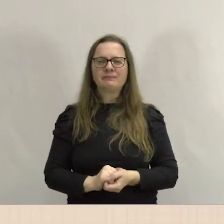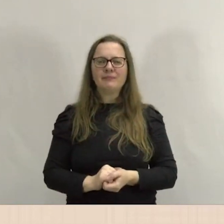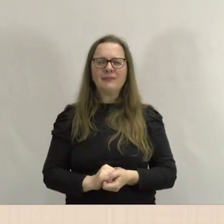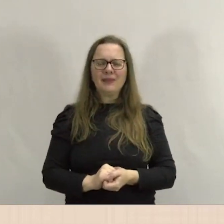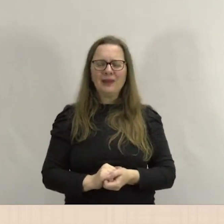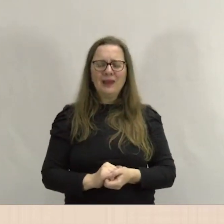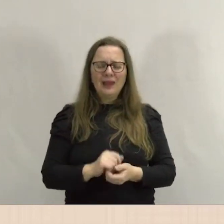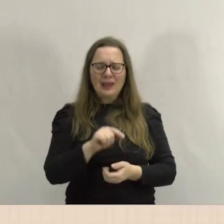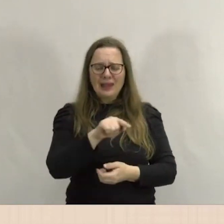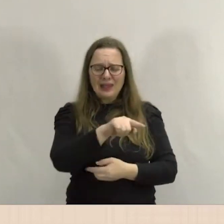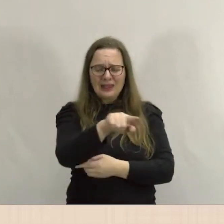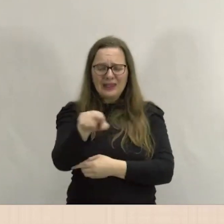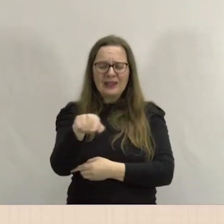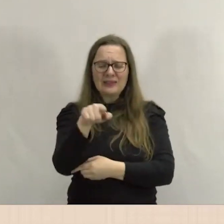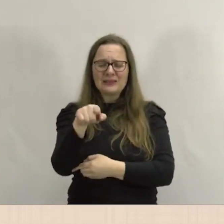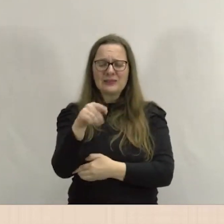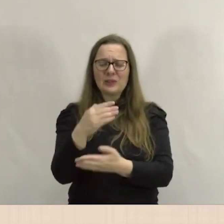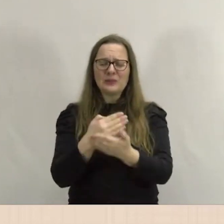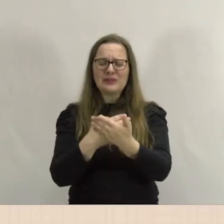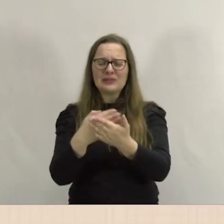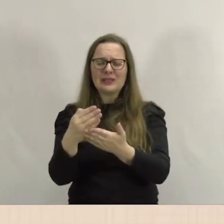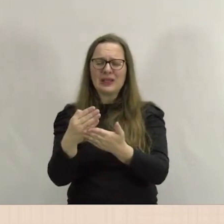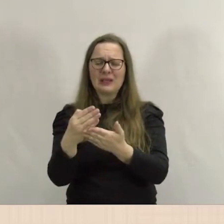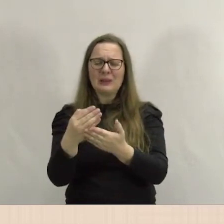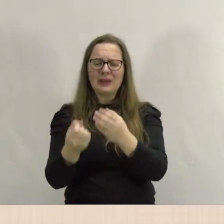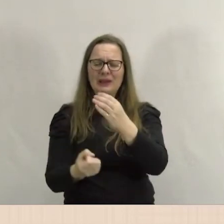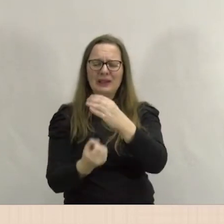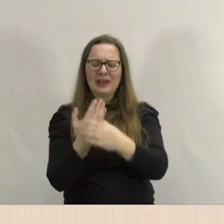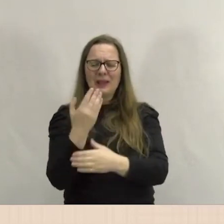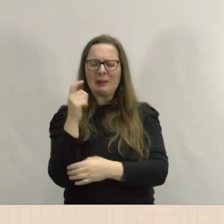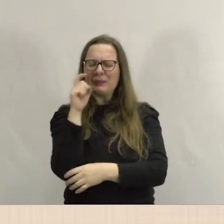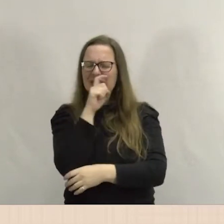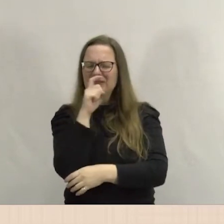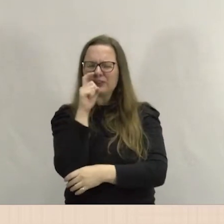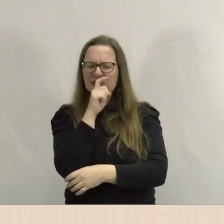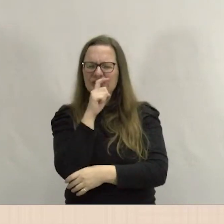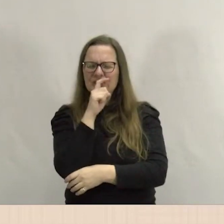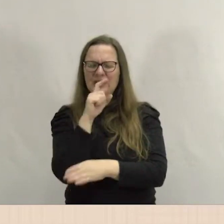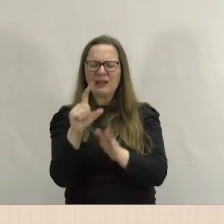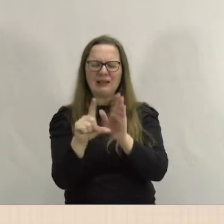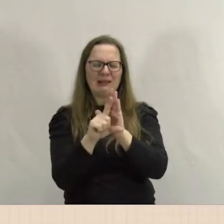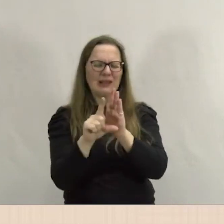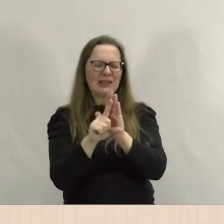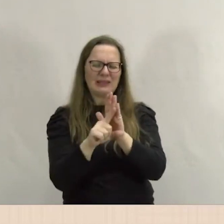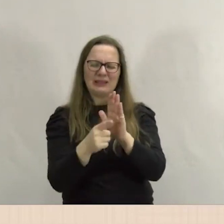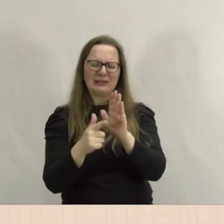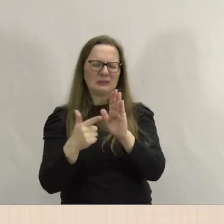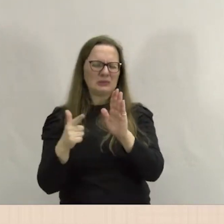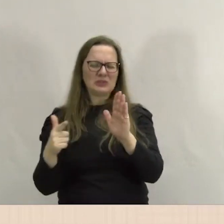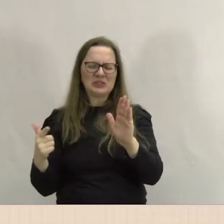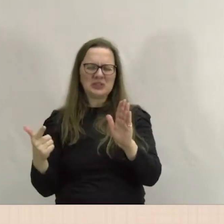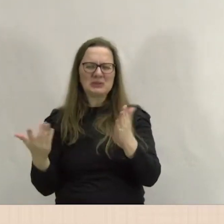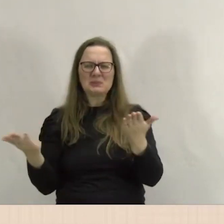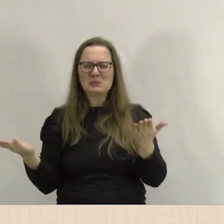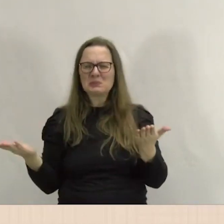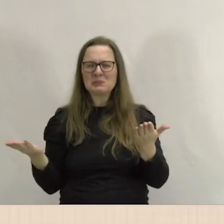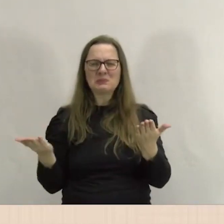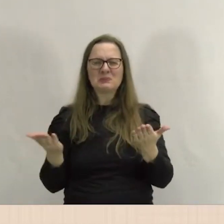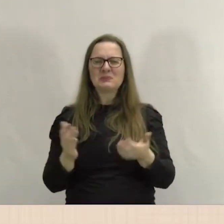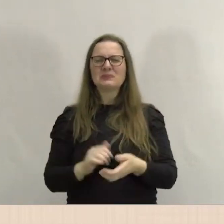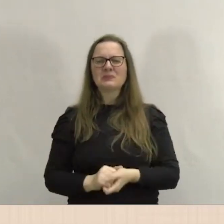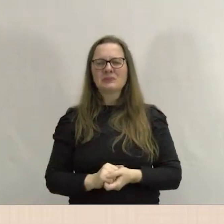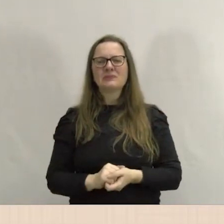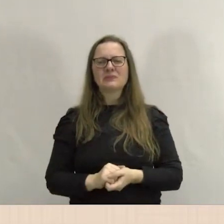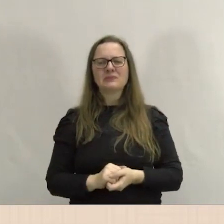líderes. Bom, não sou eu quem estou falando, estou escrevendo o que André Miller escreveu na história da igreja. A distinção